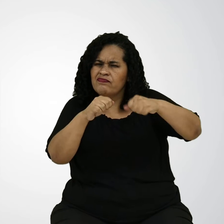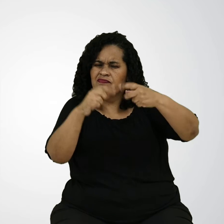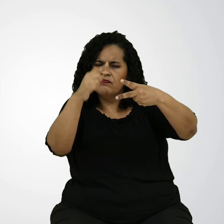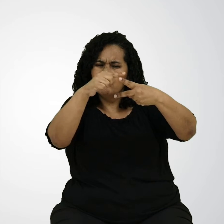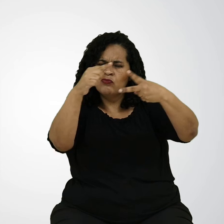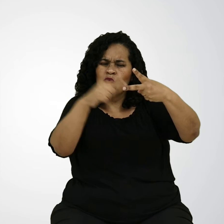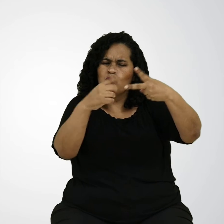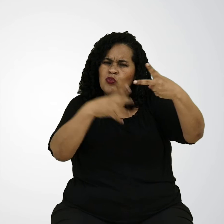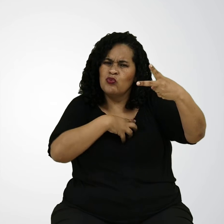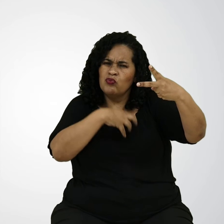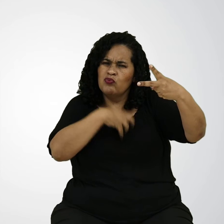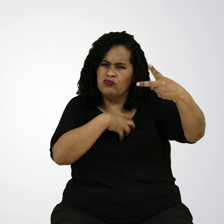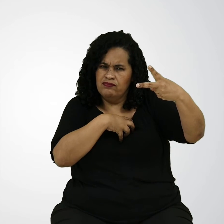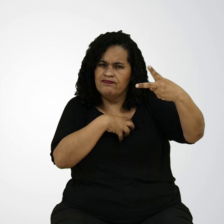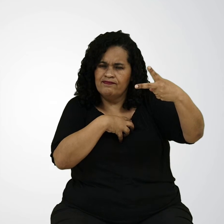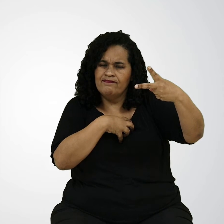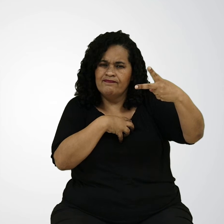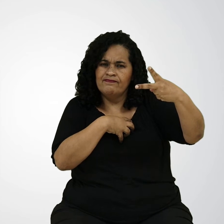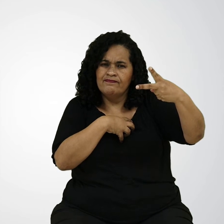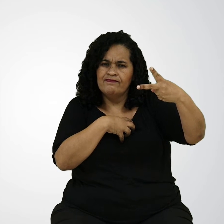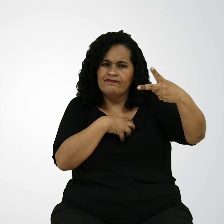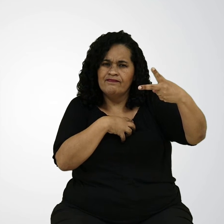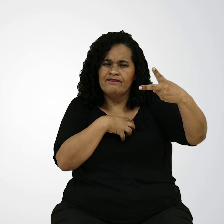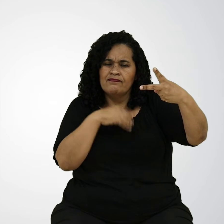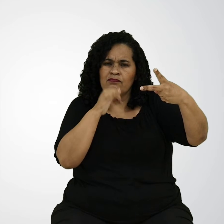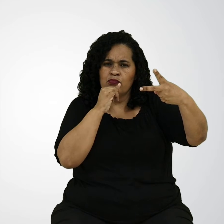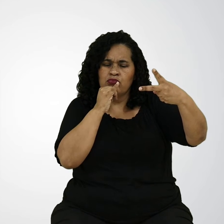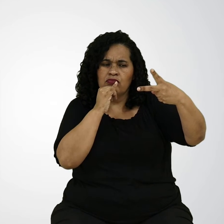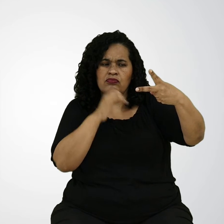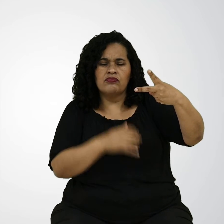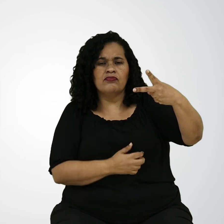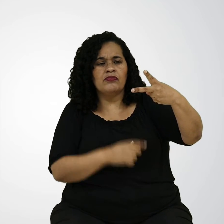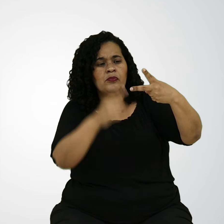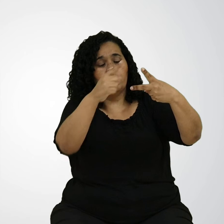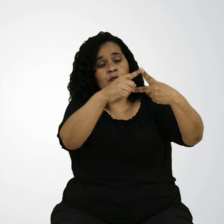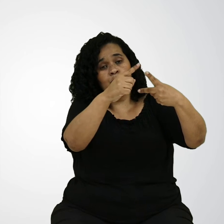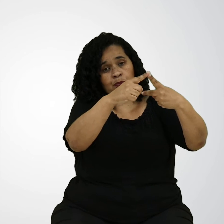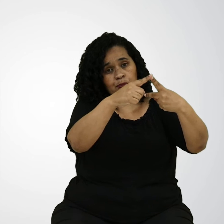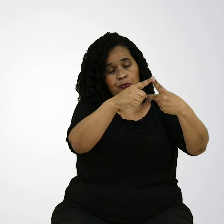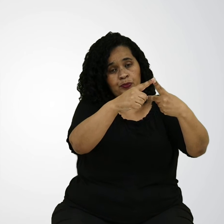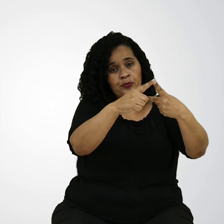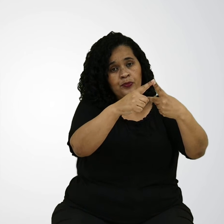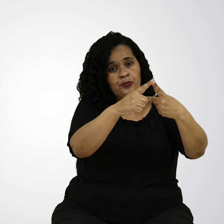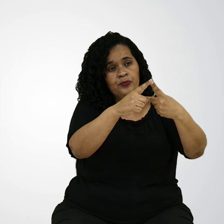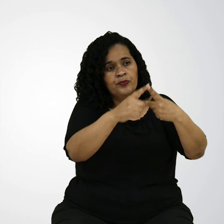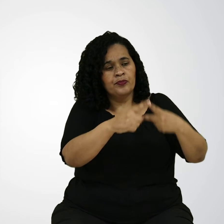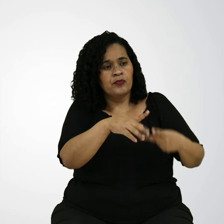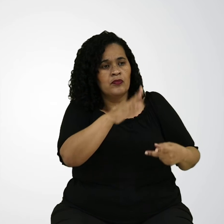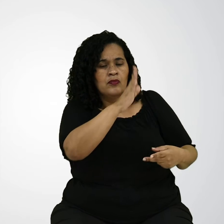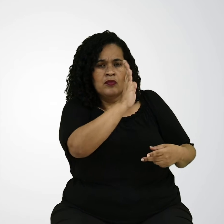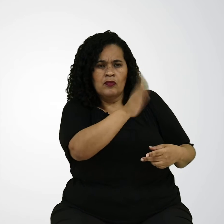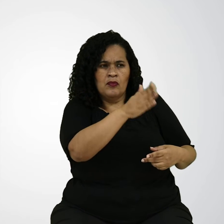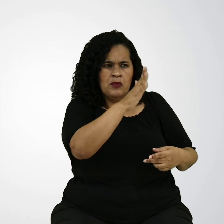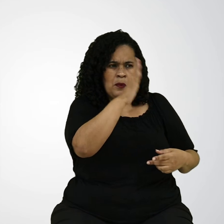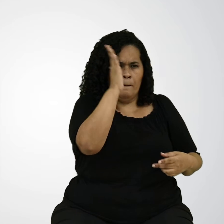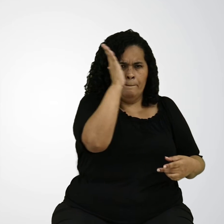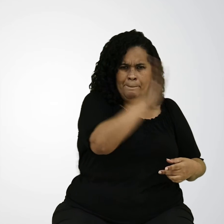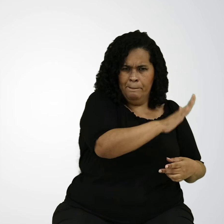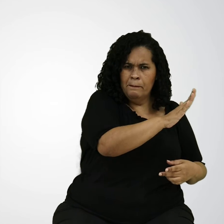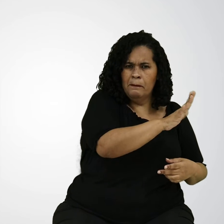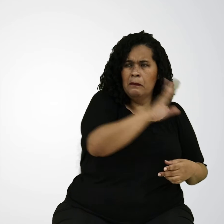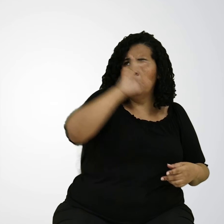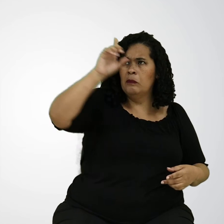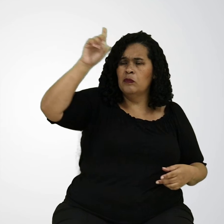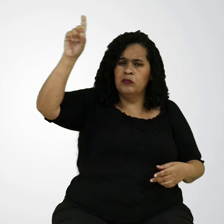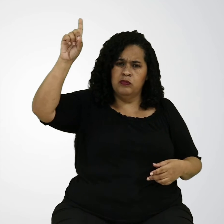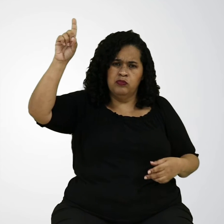Aí eram os dois lados que pendiam o gnosticismo, né? Um lado, já que a matéria é má, então Deus não se importa com o que eu faço com a matéria,